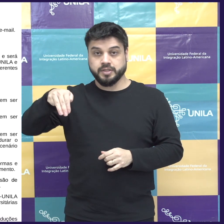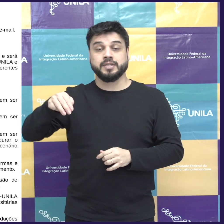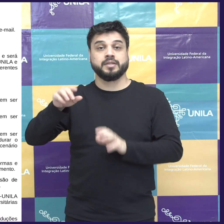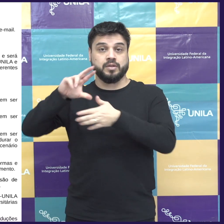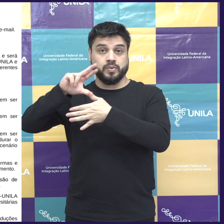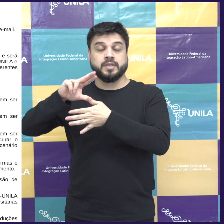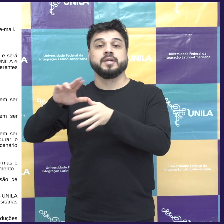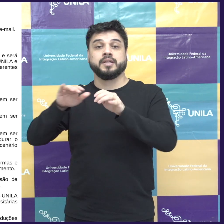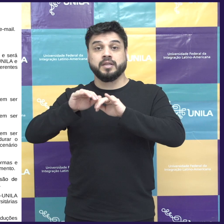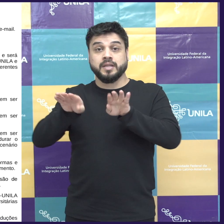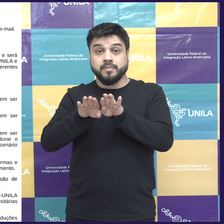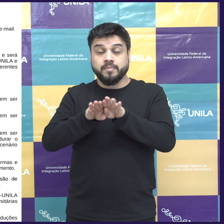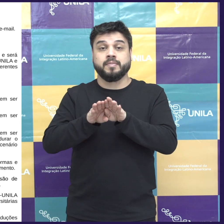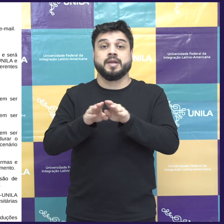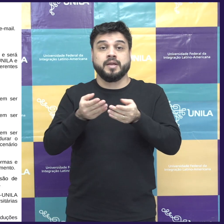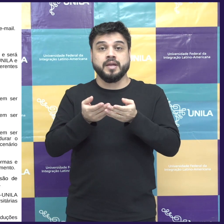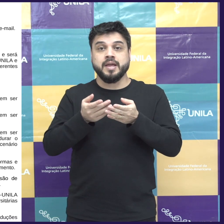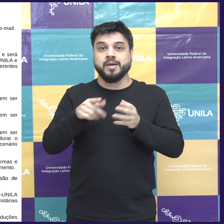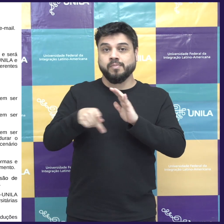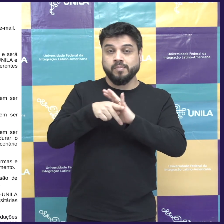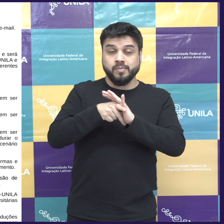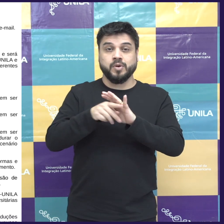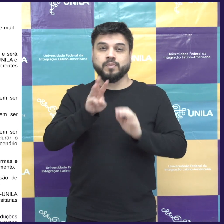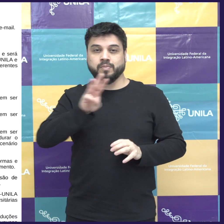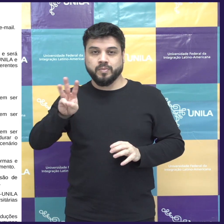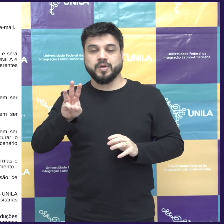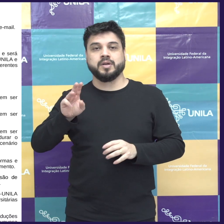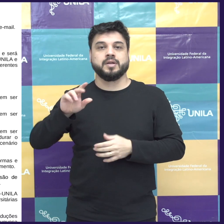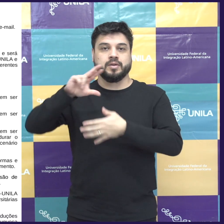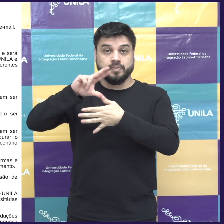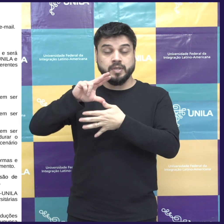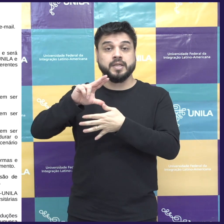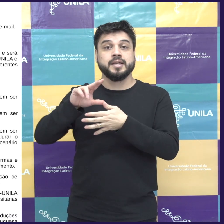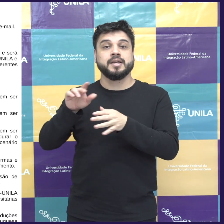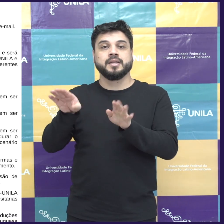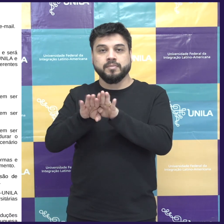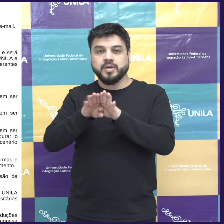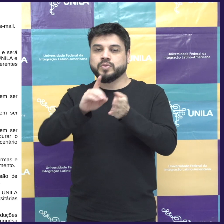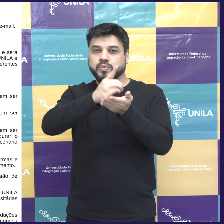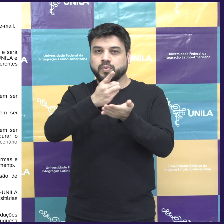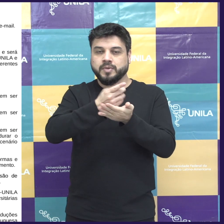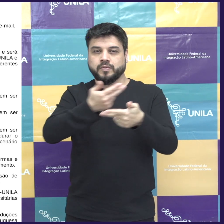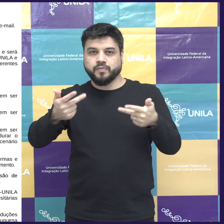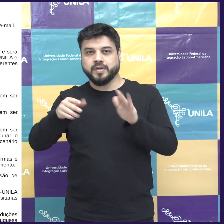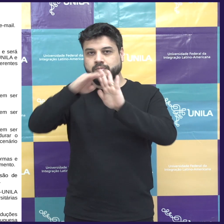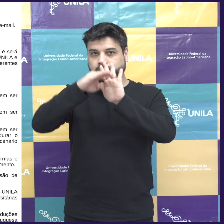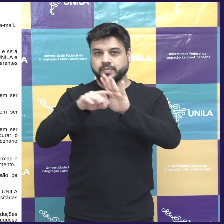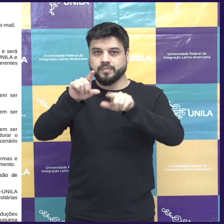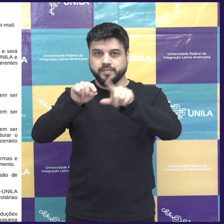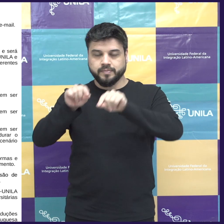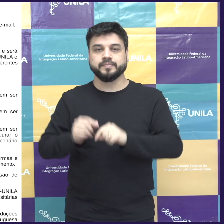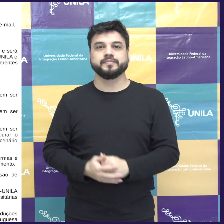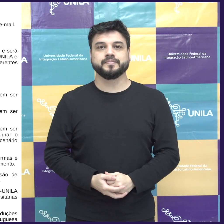disponibilizada na página do PPGRI UNILA, junto aos demais documentos referentes ao processo seletivo.